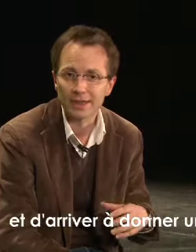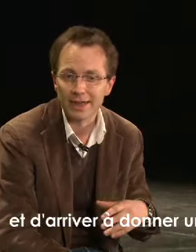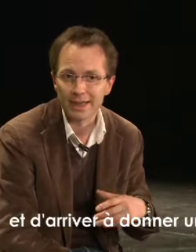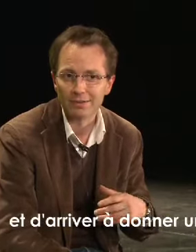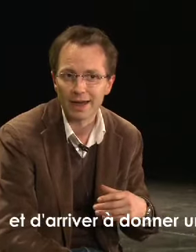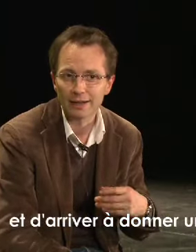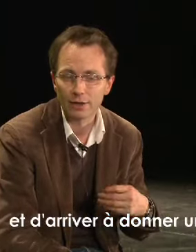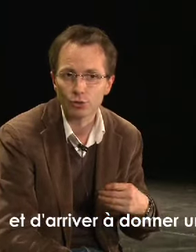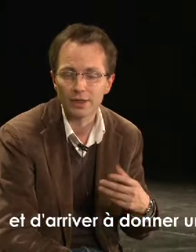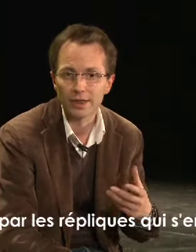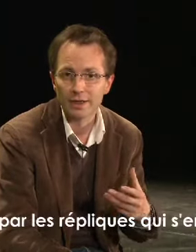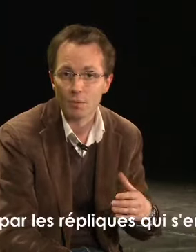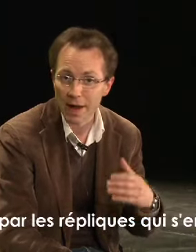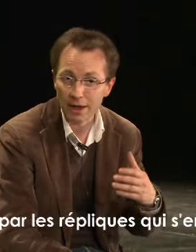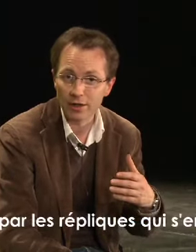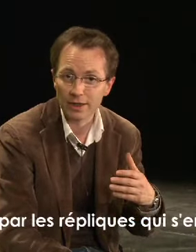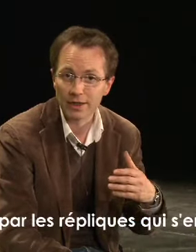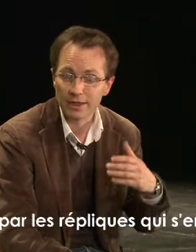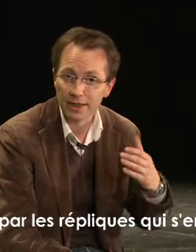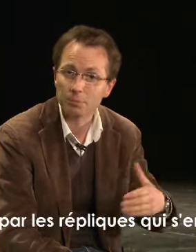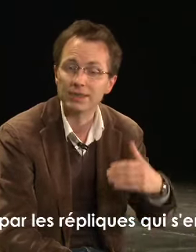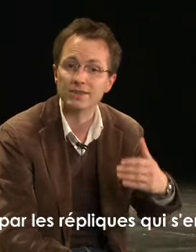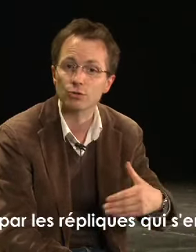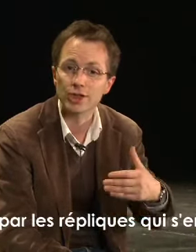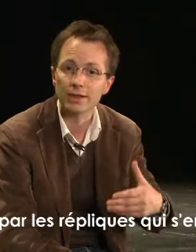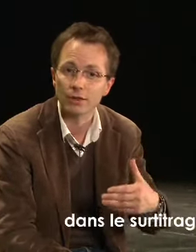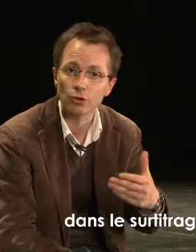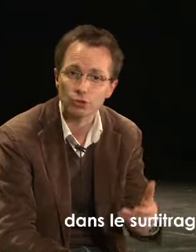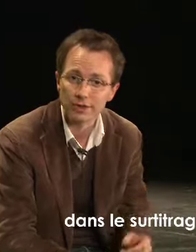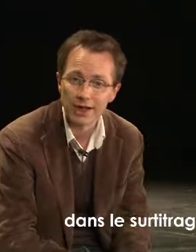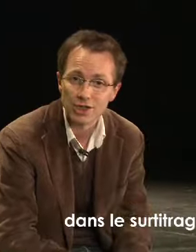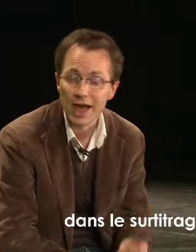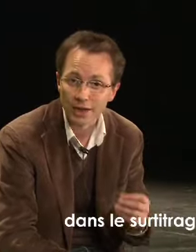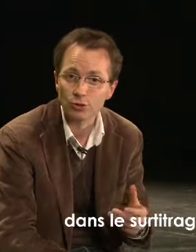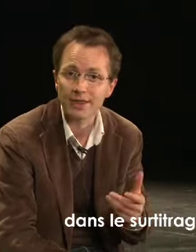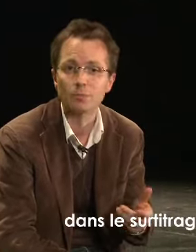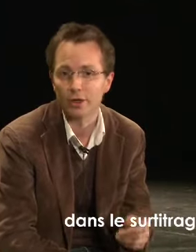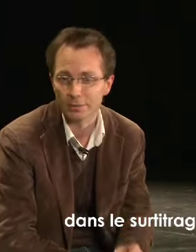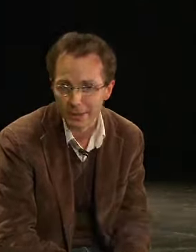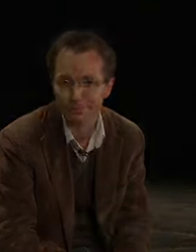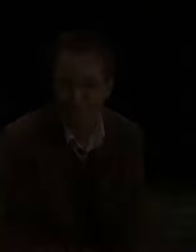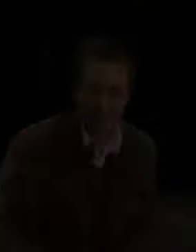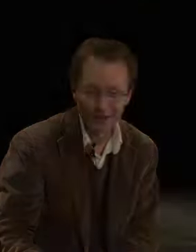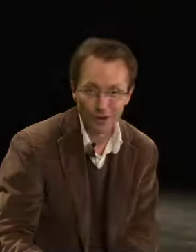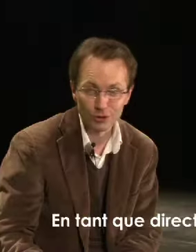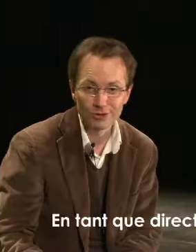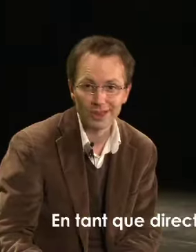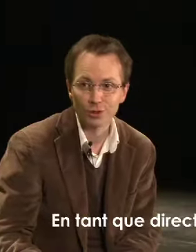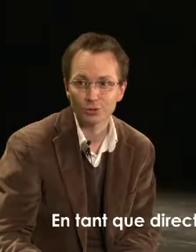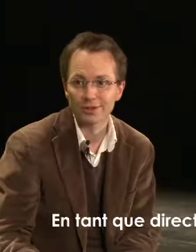et d'arriver à donner, par les répliques qui s'enchaînent dans le surtitrage, à donner également un rythme. En tant que directeur d'une